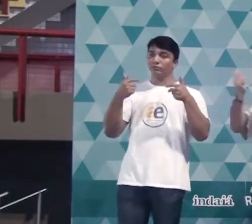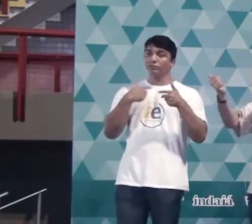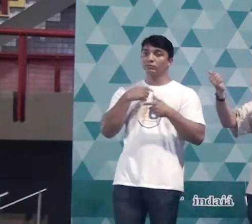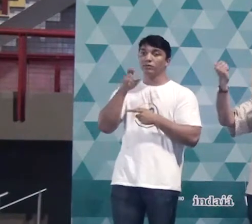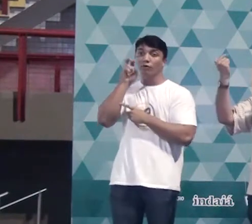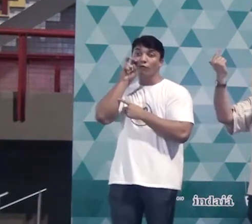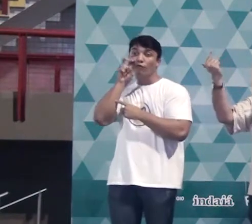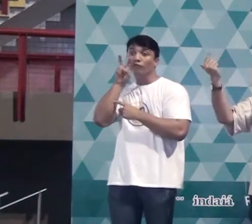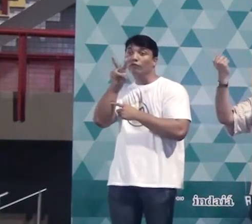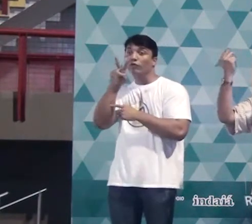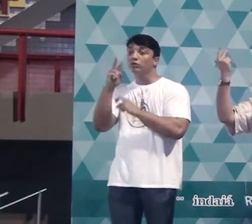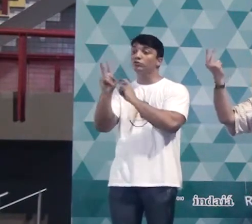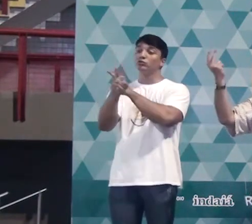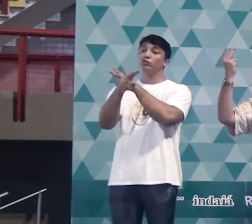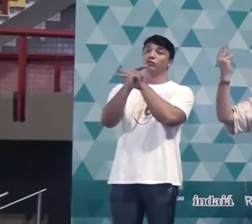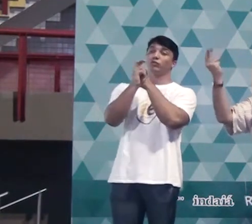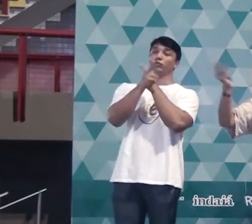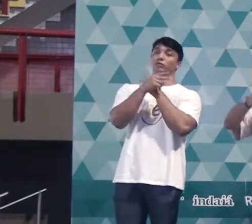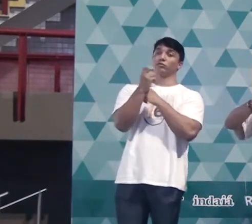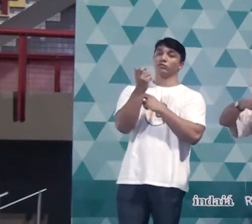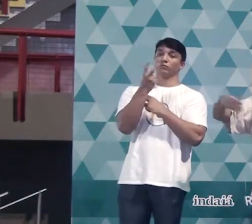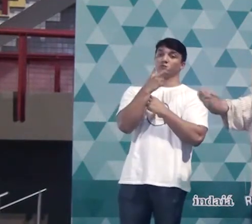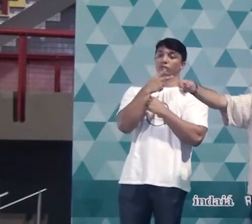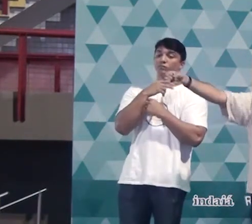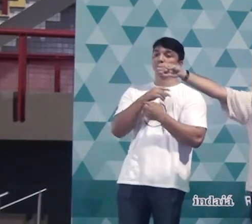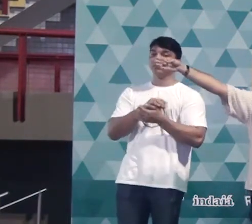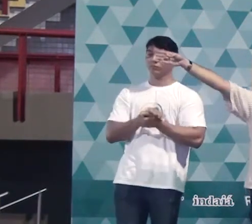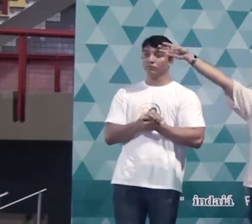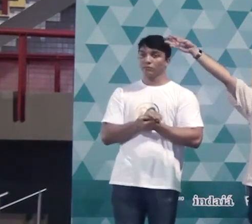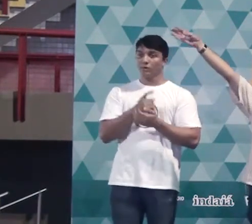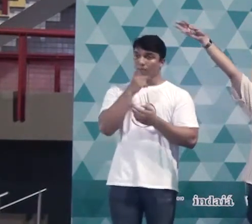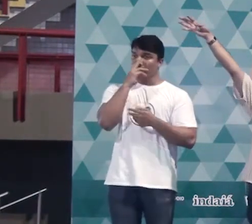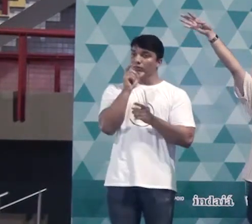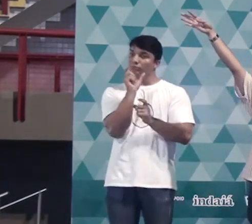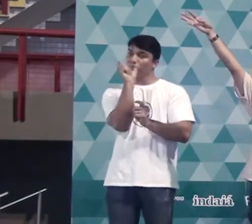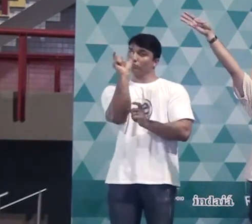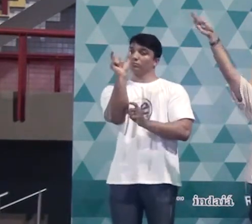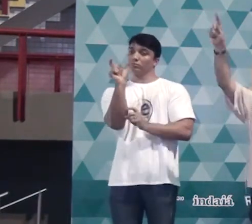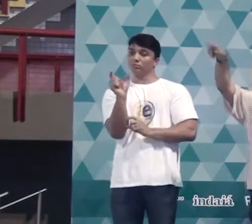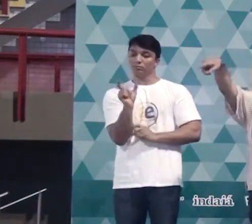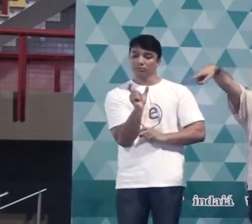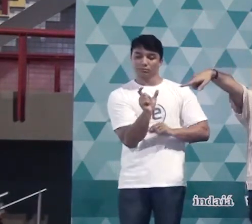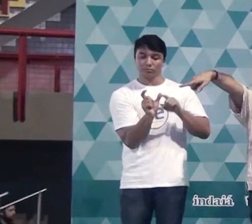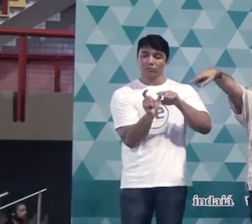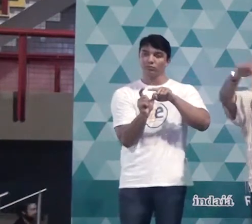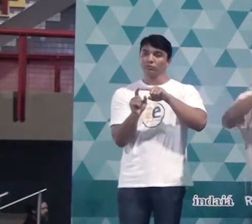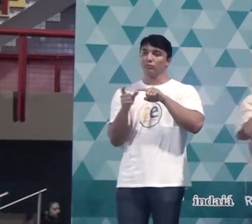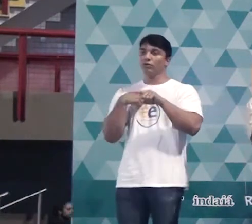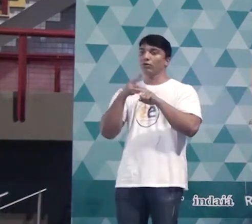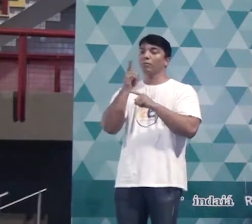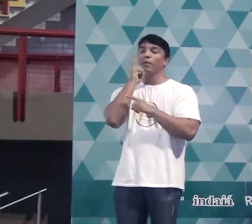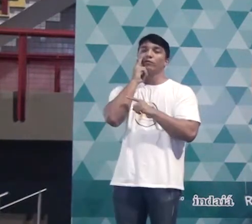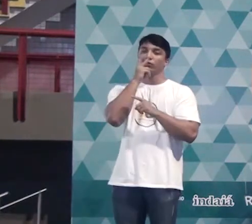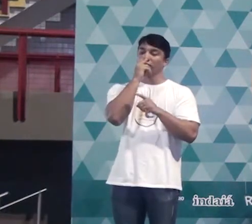Vejo vir vindo no vento, ó. Olha o barulho do vento.